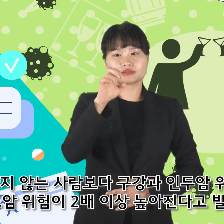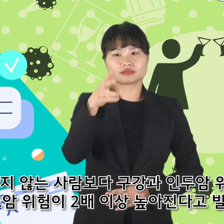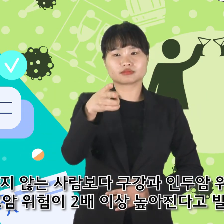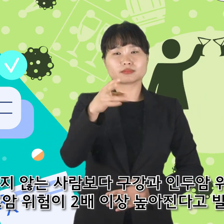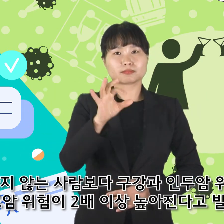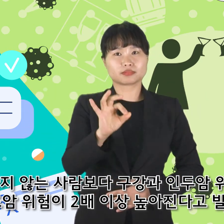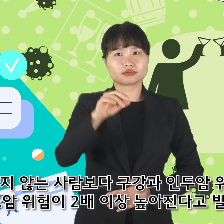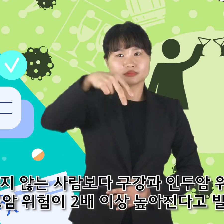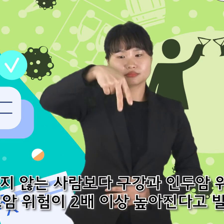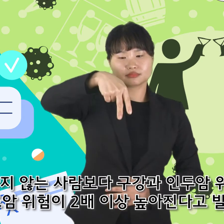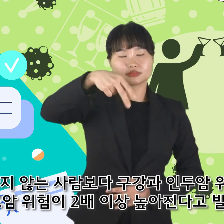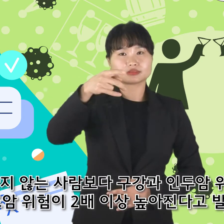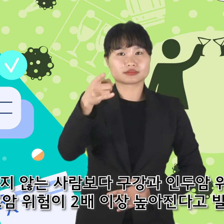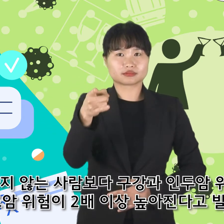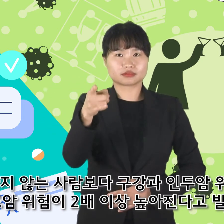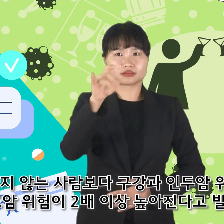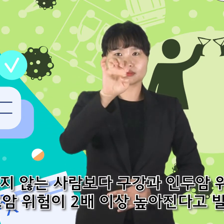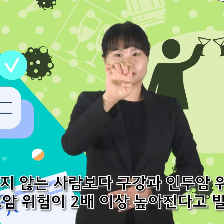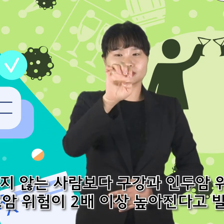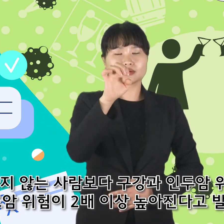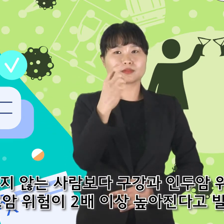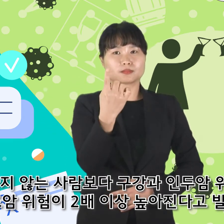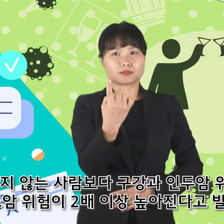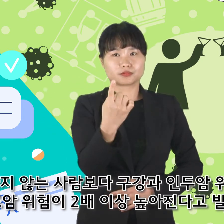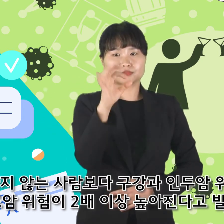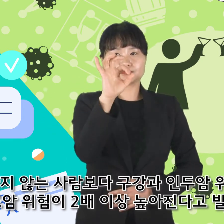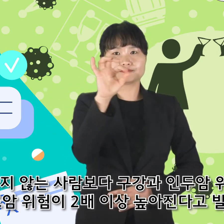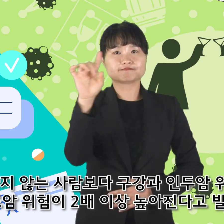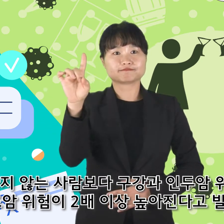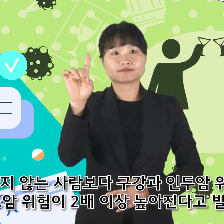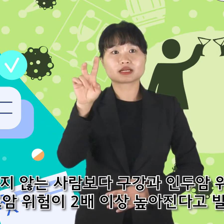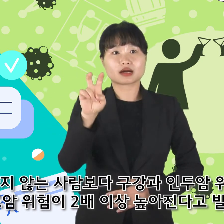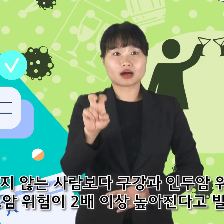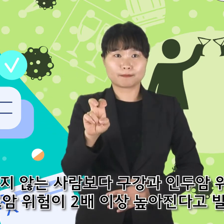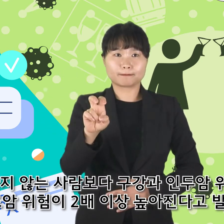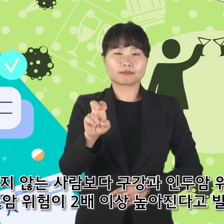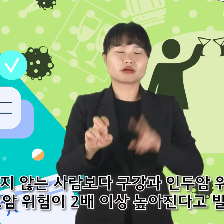식도 편평세포암 위험이 2배 이상 높아진다고 발표했습니다.